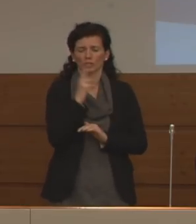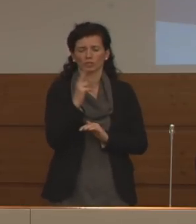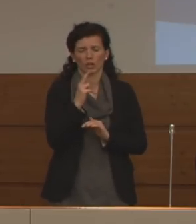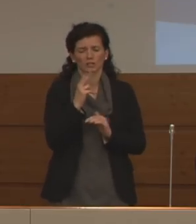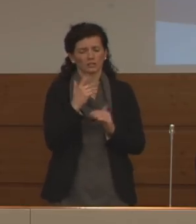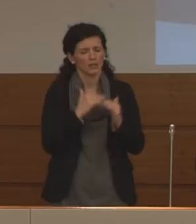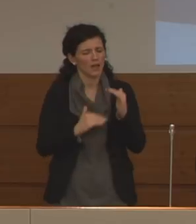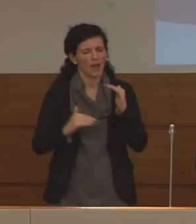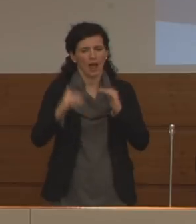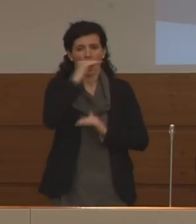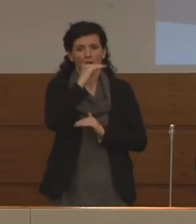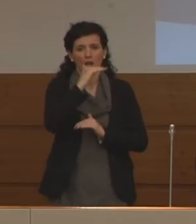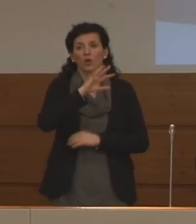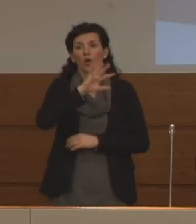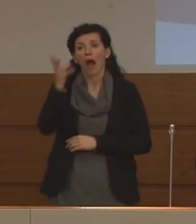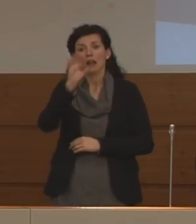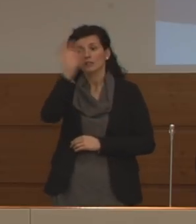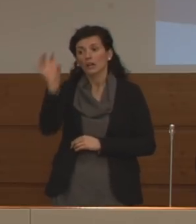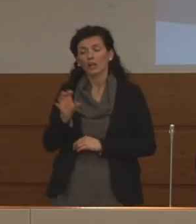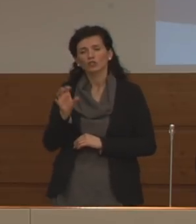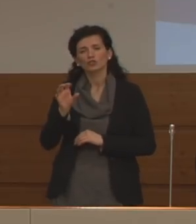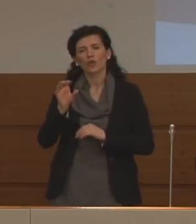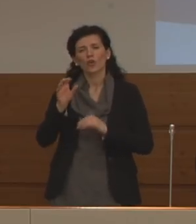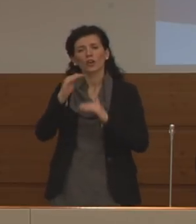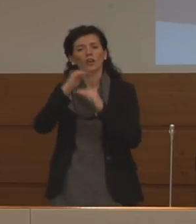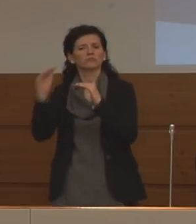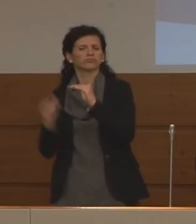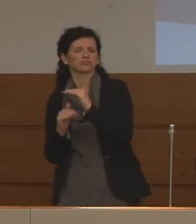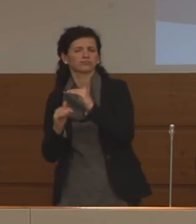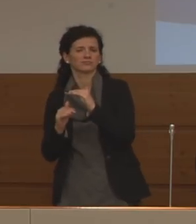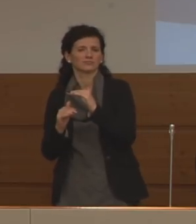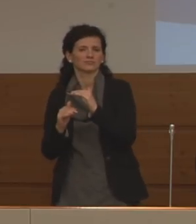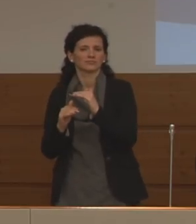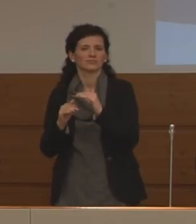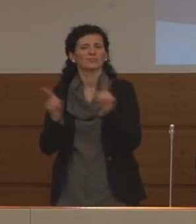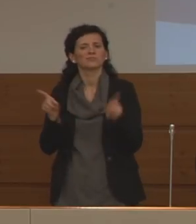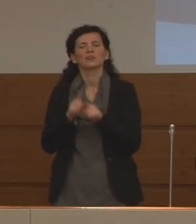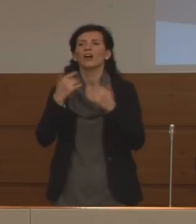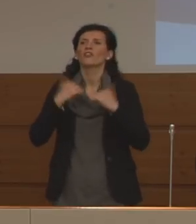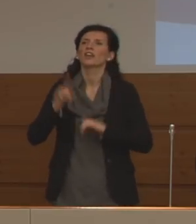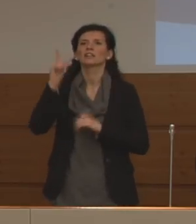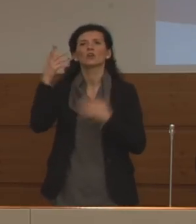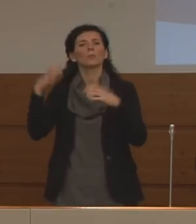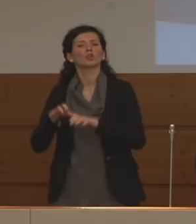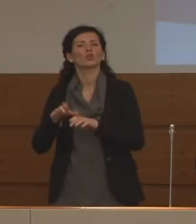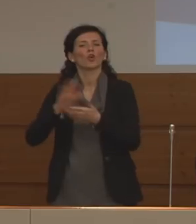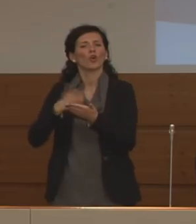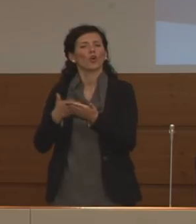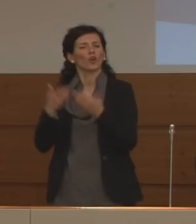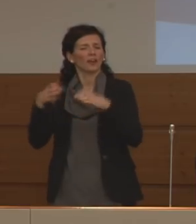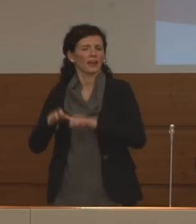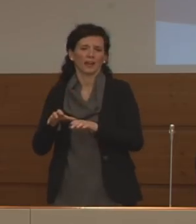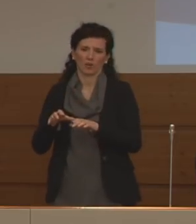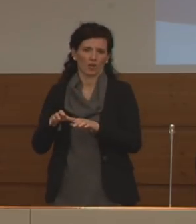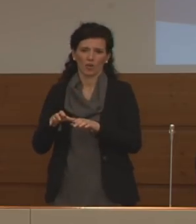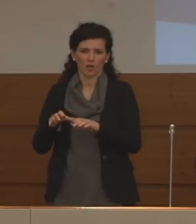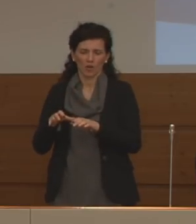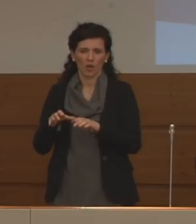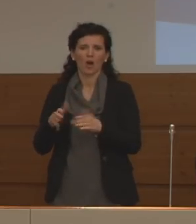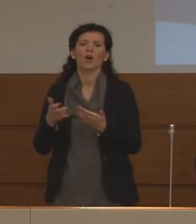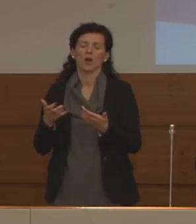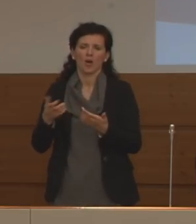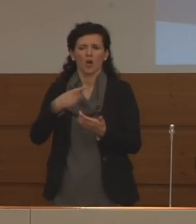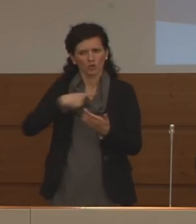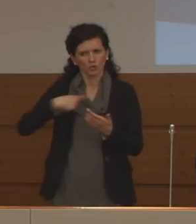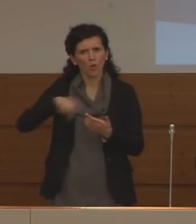di un dio minore tutt'altro l'attenzione è massima allo sforzo supremo proprio per prevenire